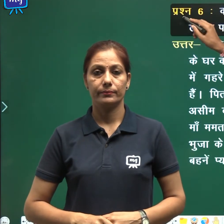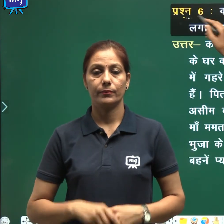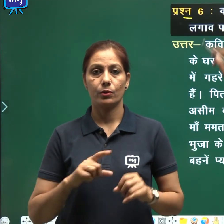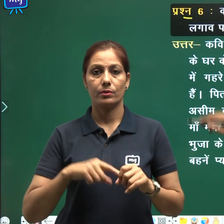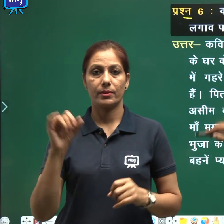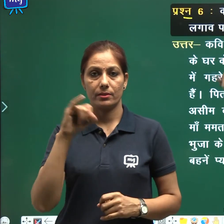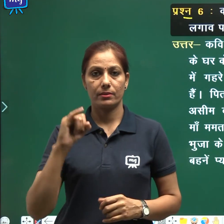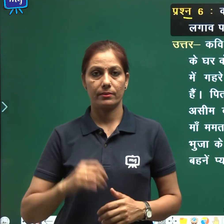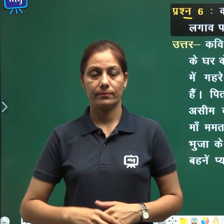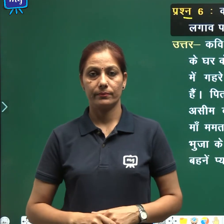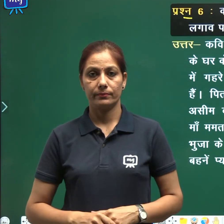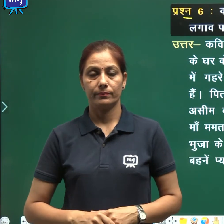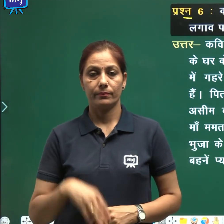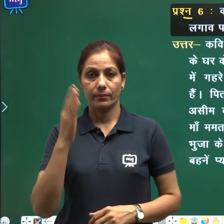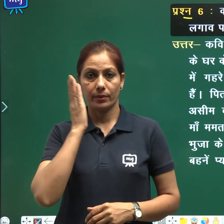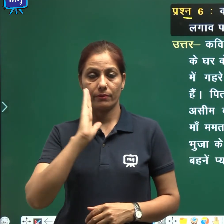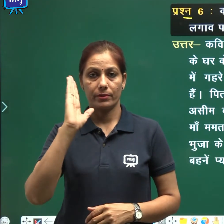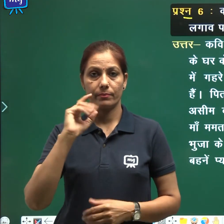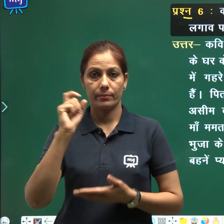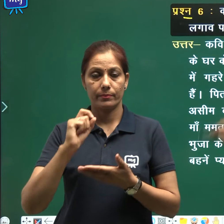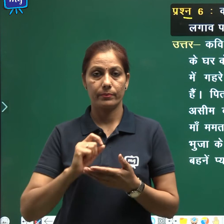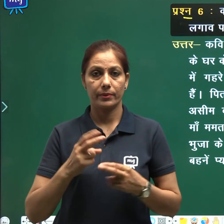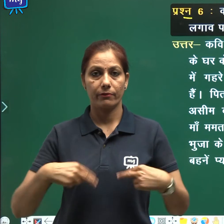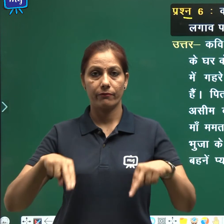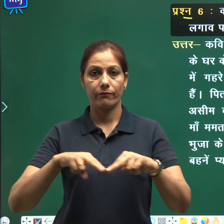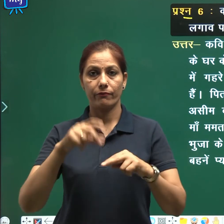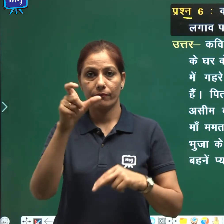प्रश्न 6, कवि के परिवार से